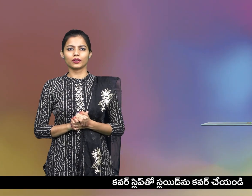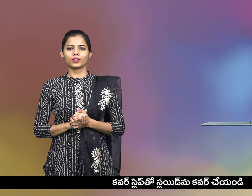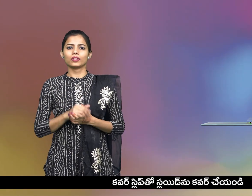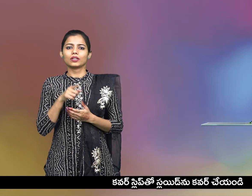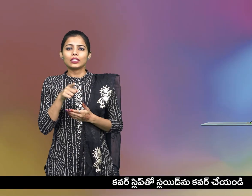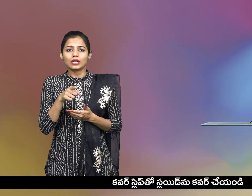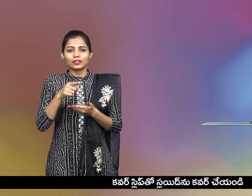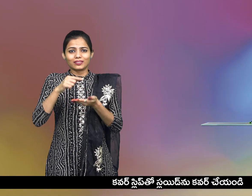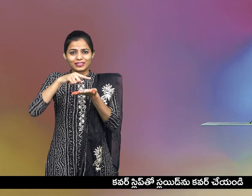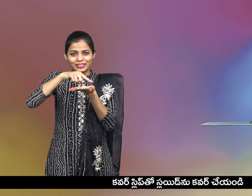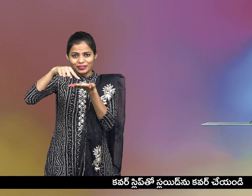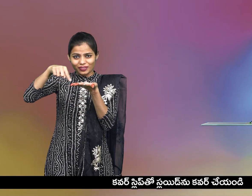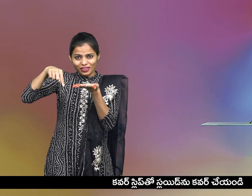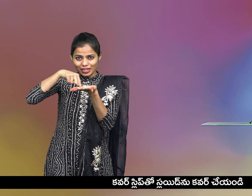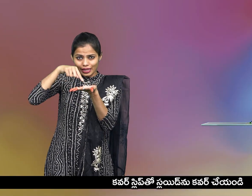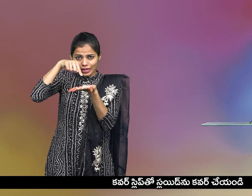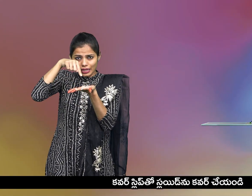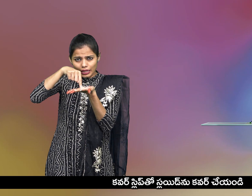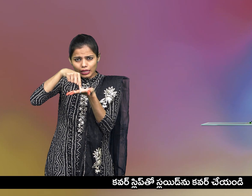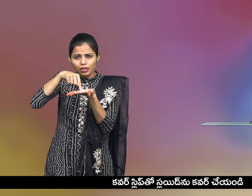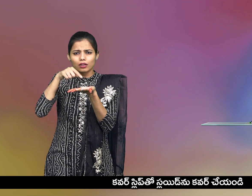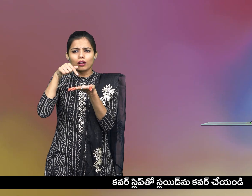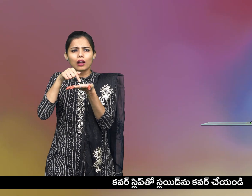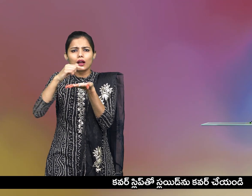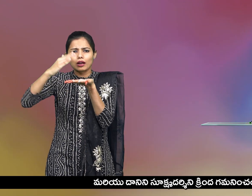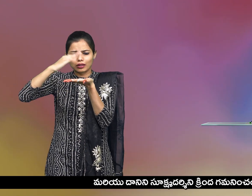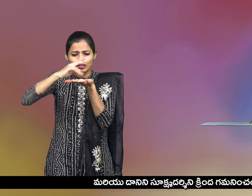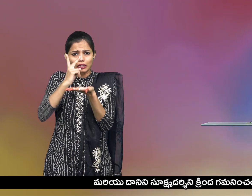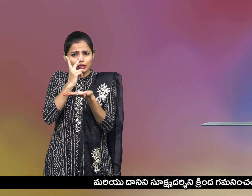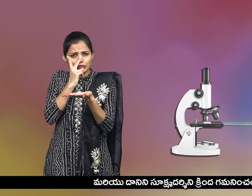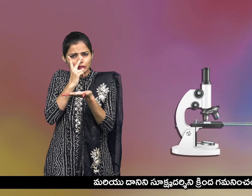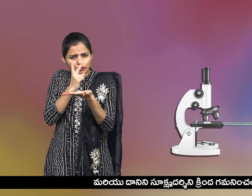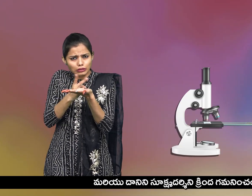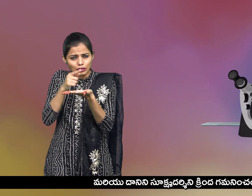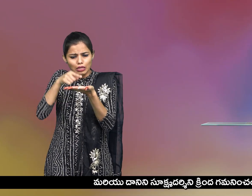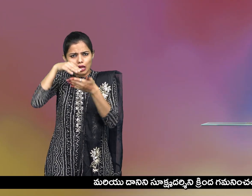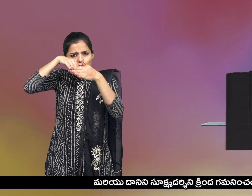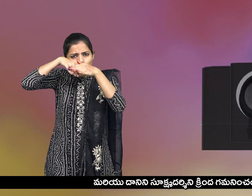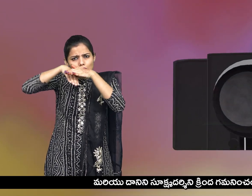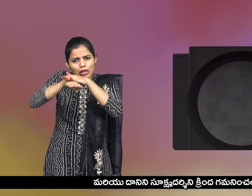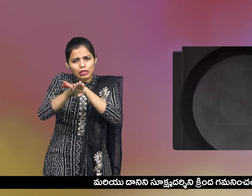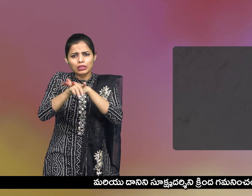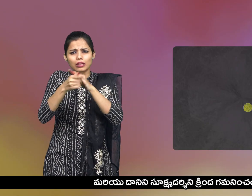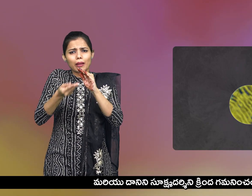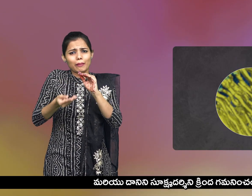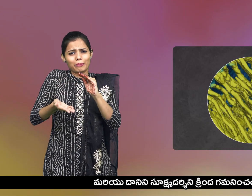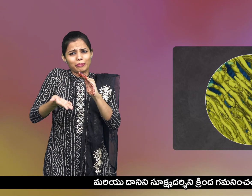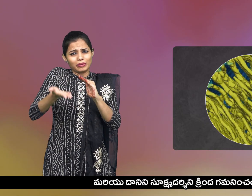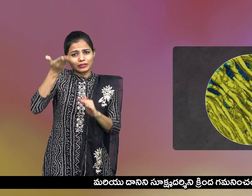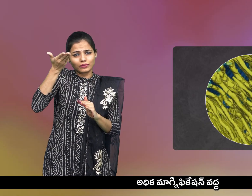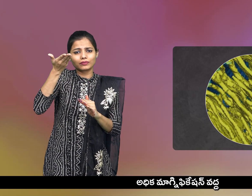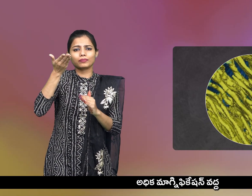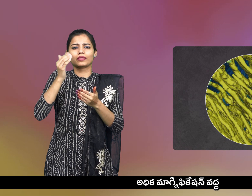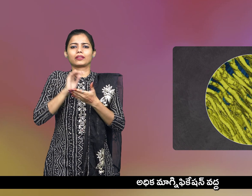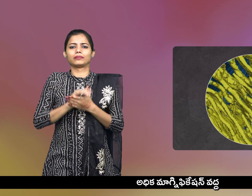కవర్ స్లిప్తో స్లైడ్ను కవర్ చేయండి మరియు దానిని సూక్ష్మదర్శిని కింద గమనించండి. అధిక